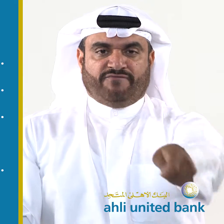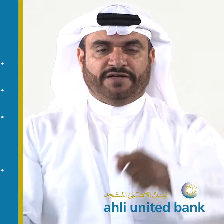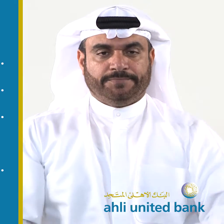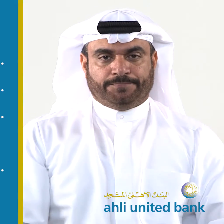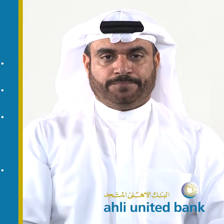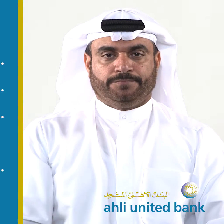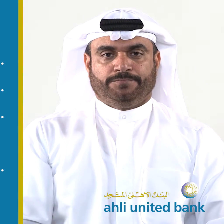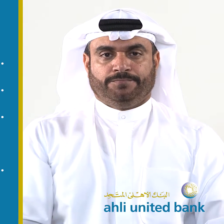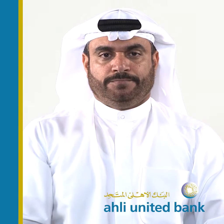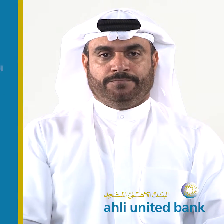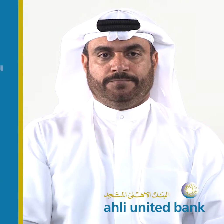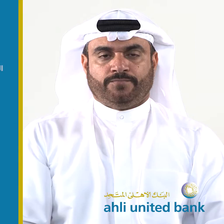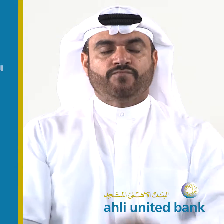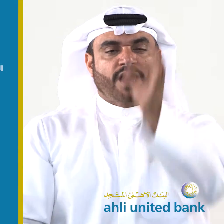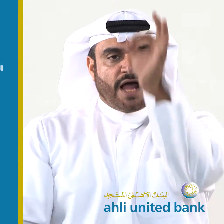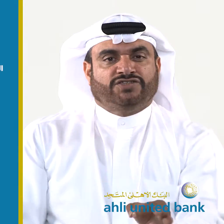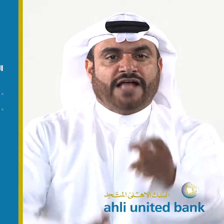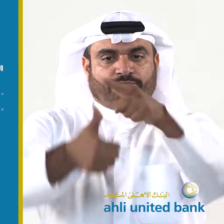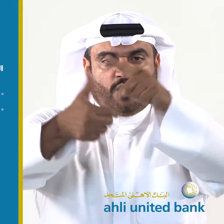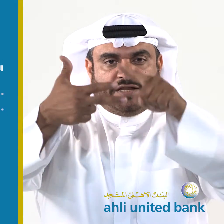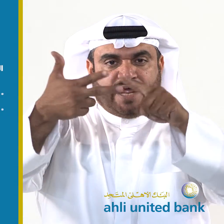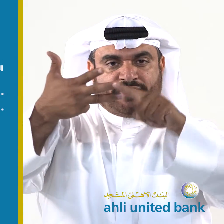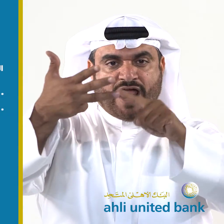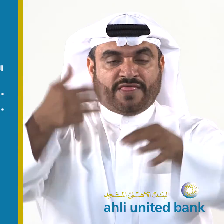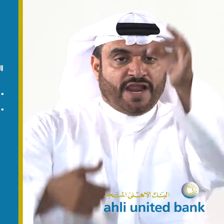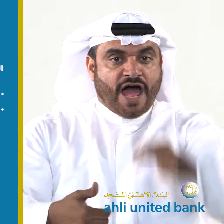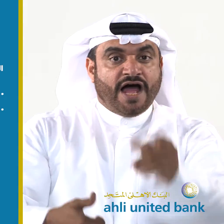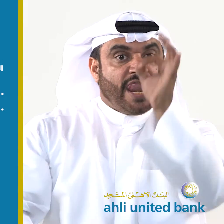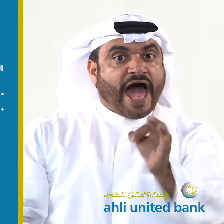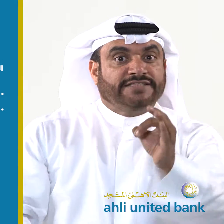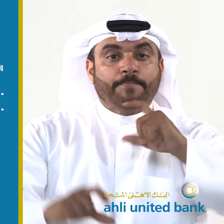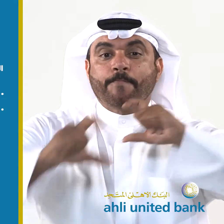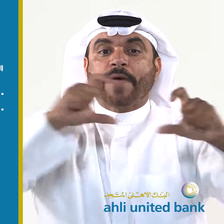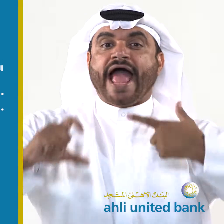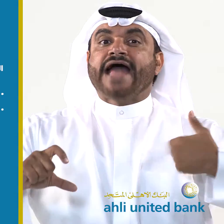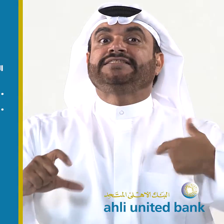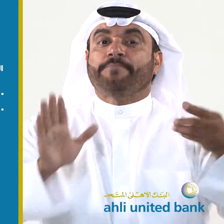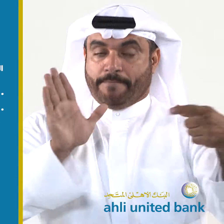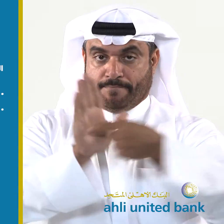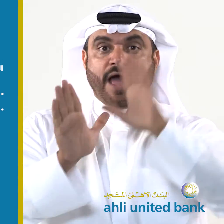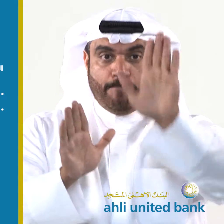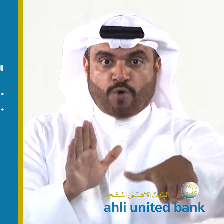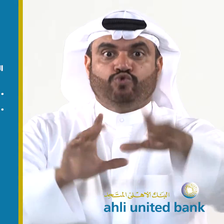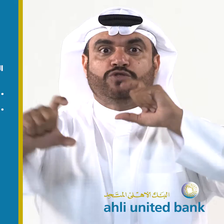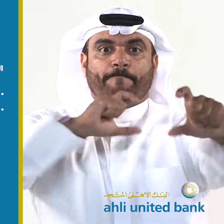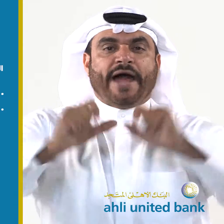سدادها. الشروط: أن يكون لديك حساب مصرفي، بطاقة